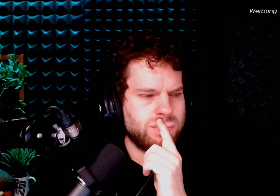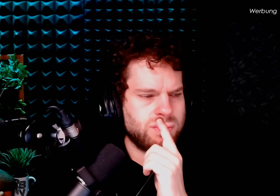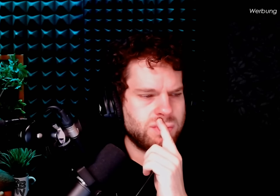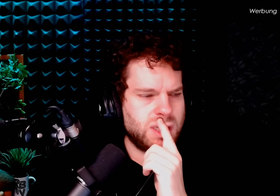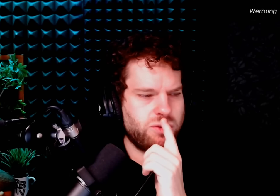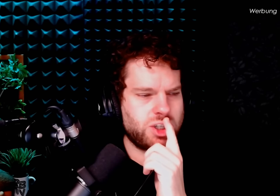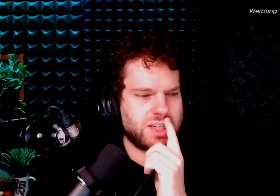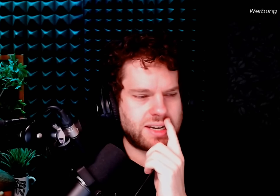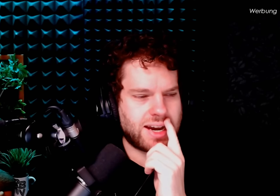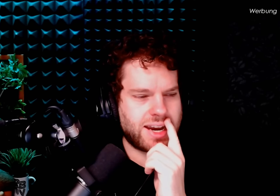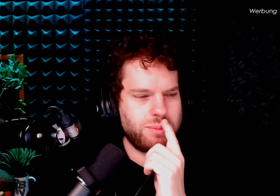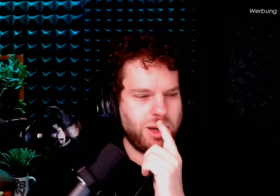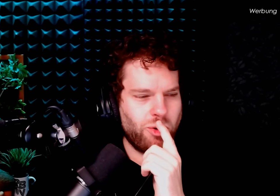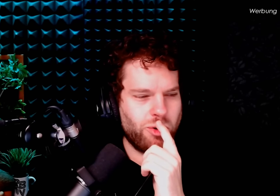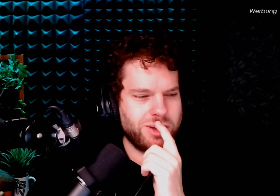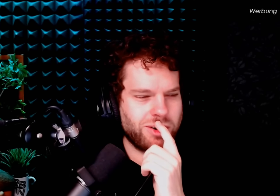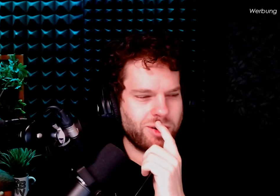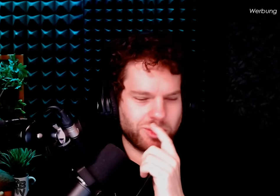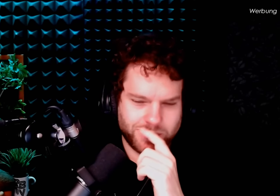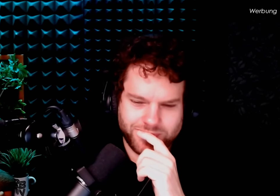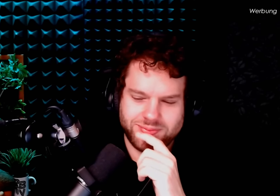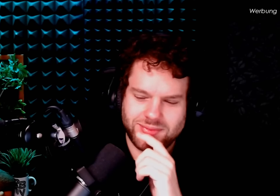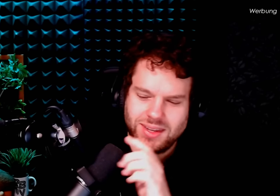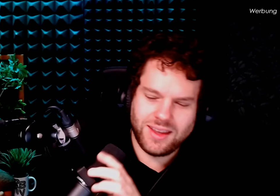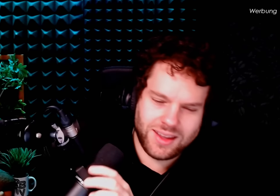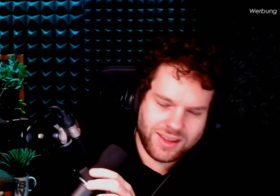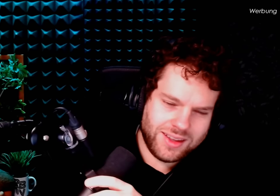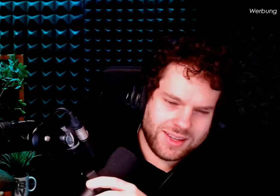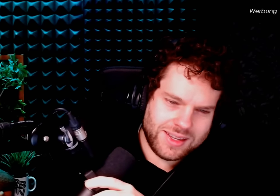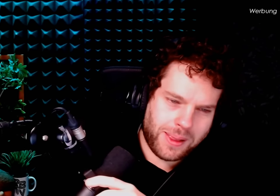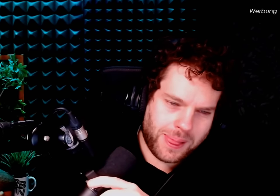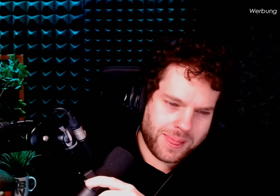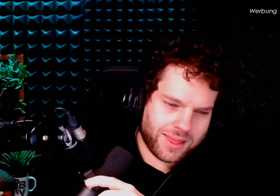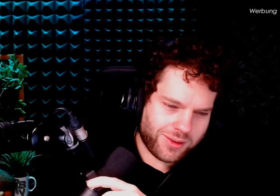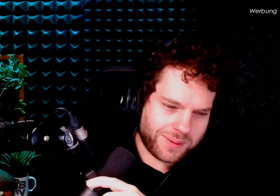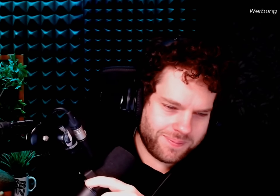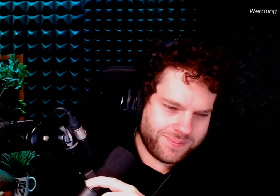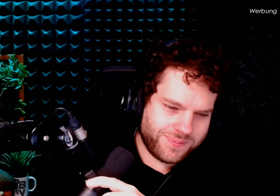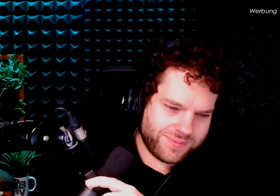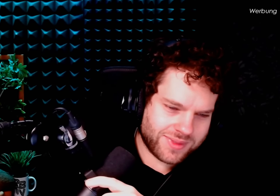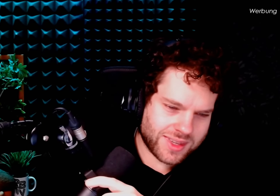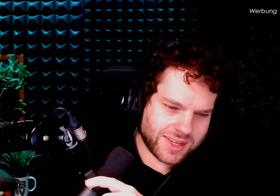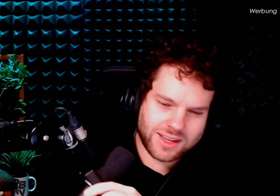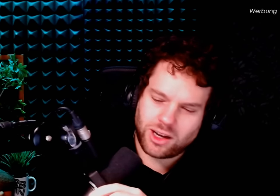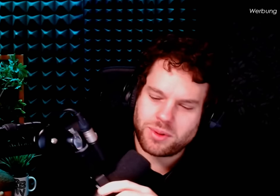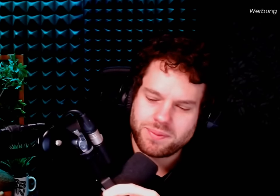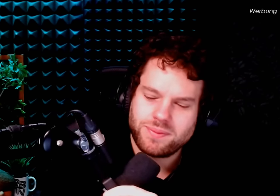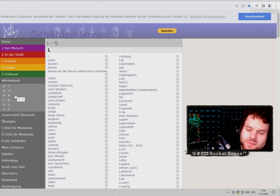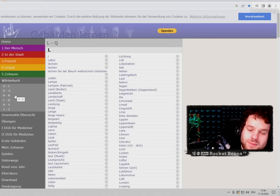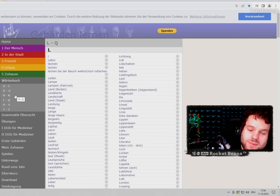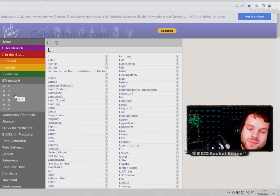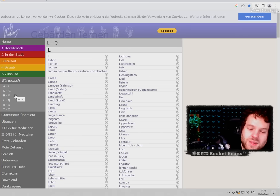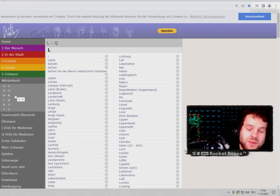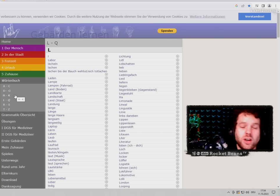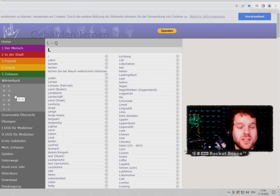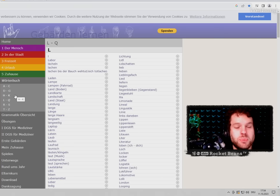Ich wünschte, ich hätte eine Melone in Euro. Okay. Ich glaube... Ich will euch nicht